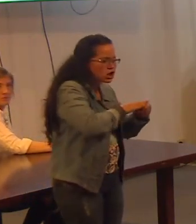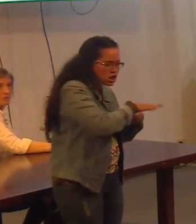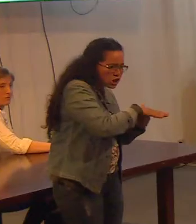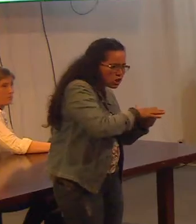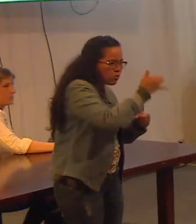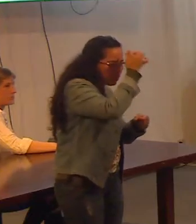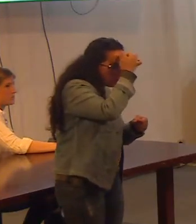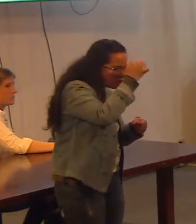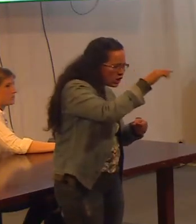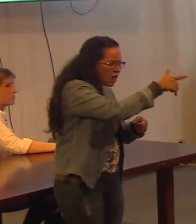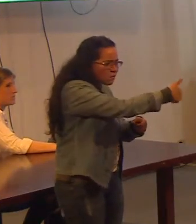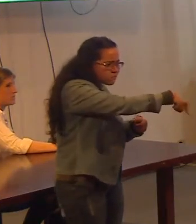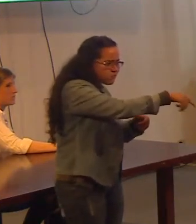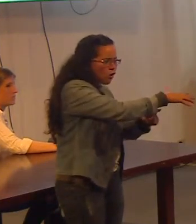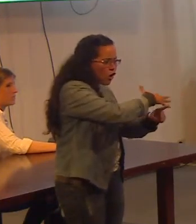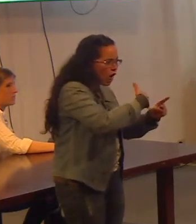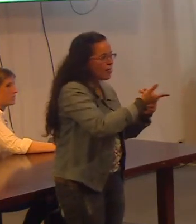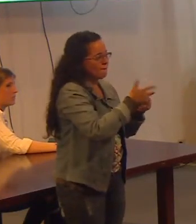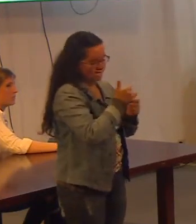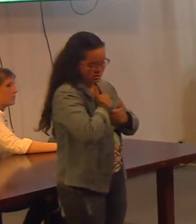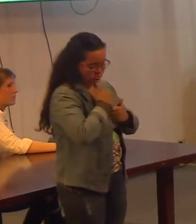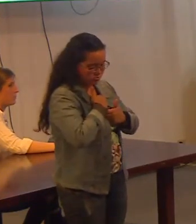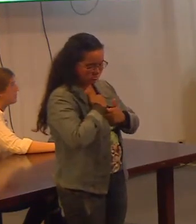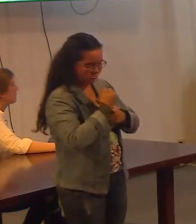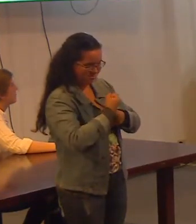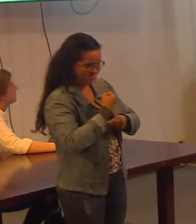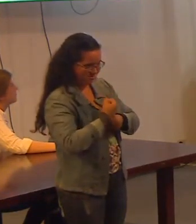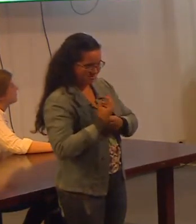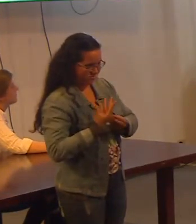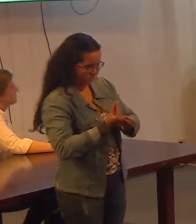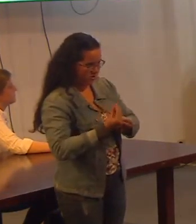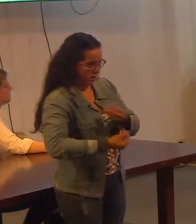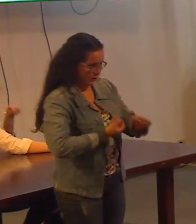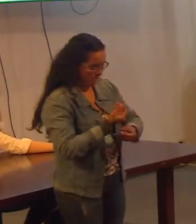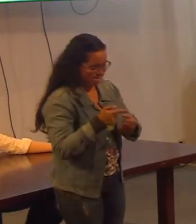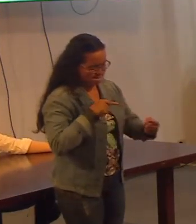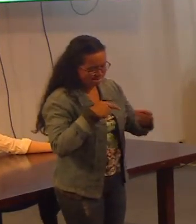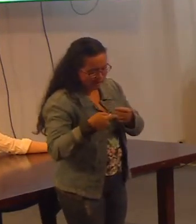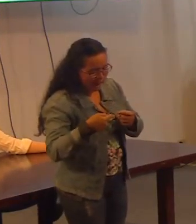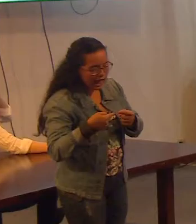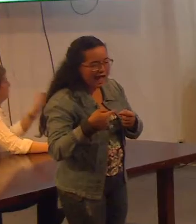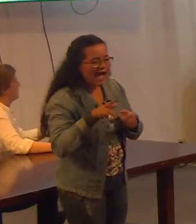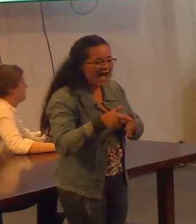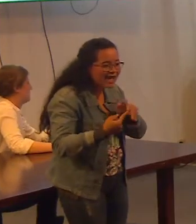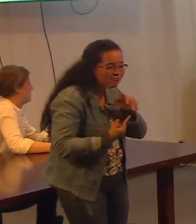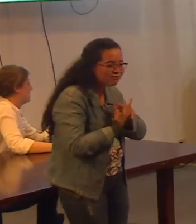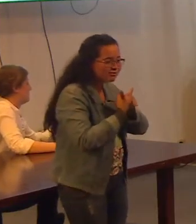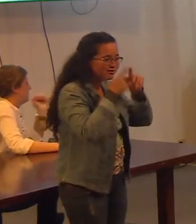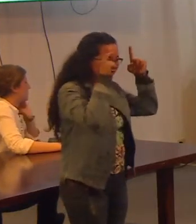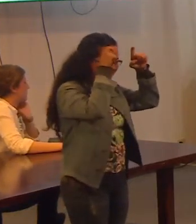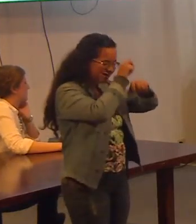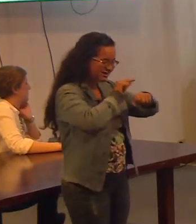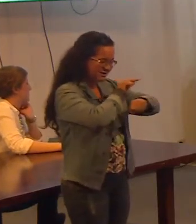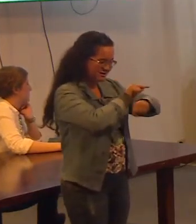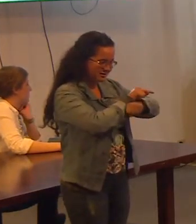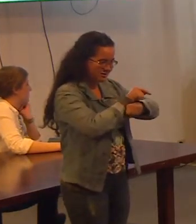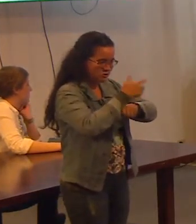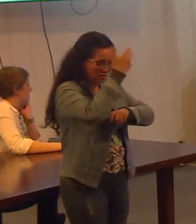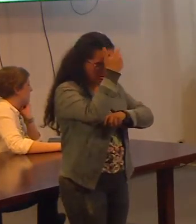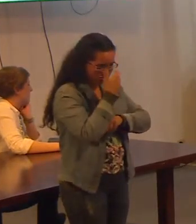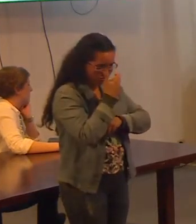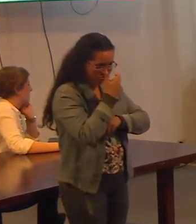su propia práctica. En este discutir y cuestionar, en un momento surgió una reflexión, una crítica y una